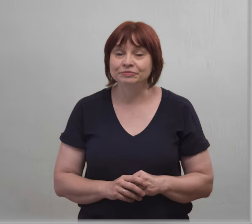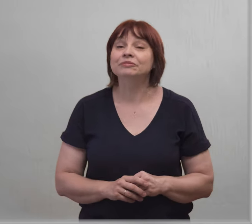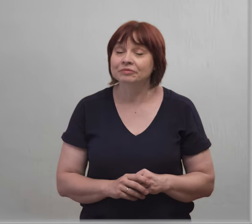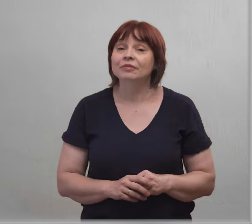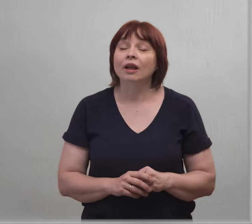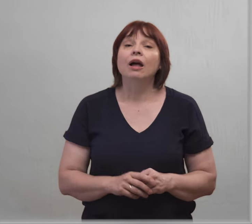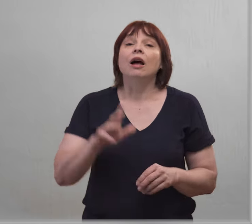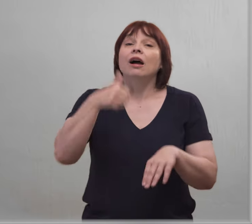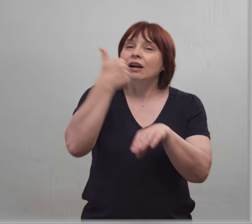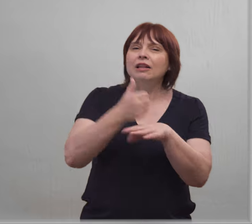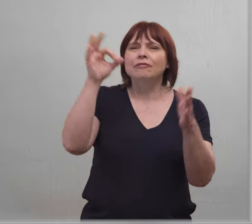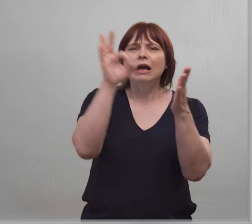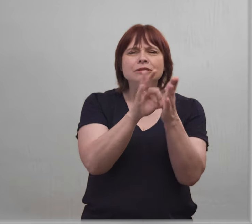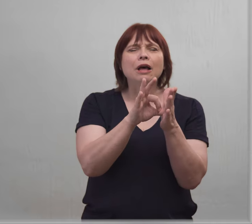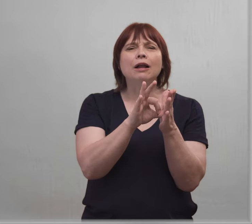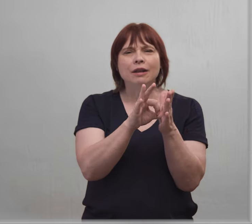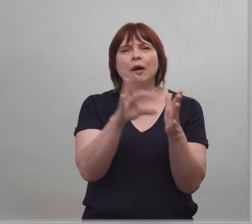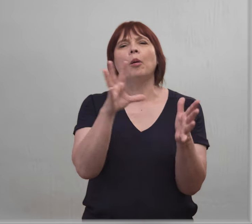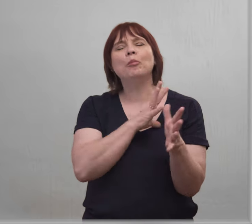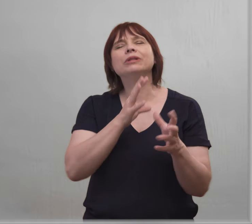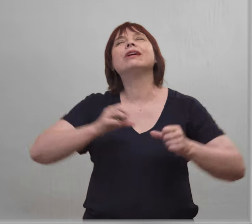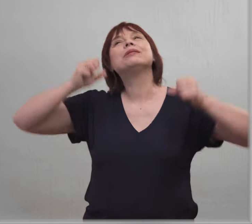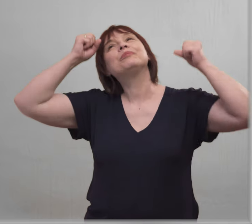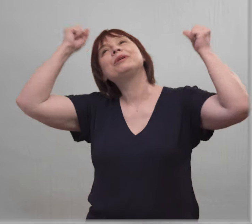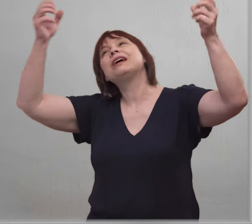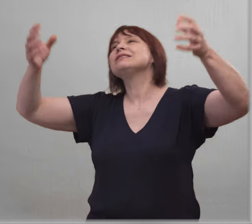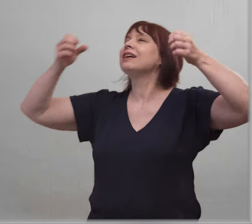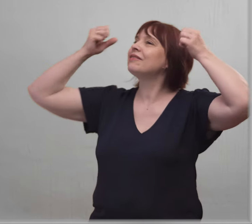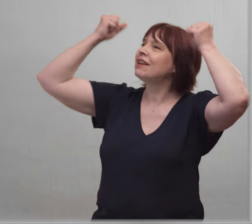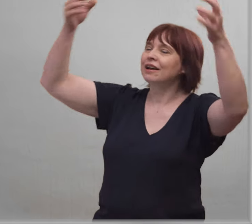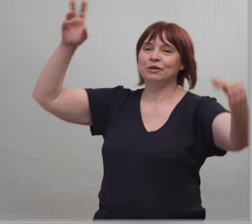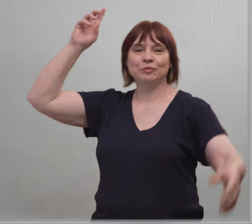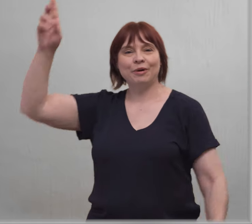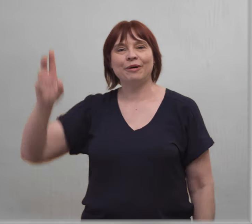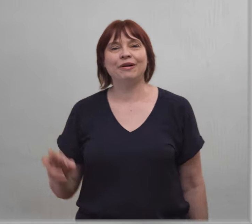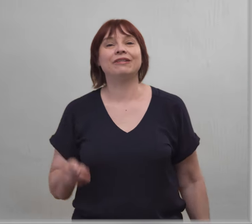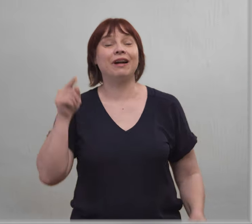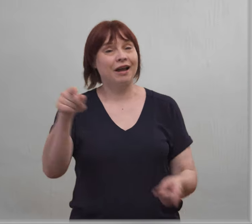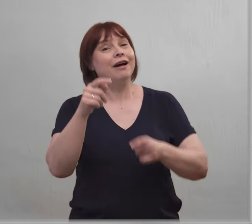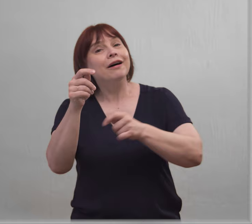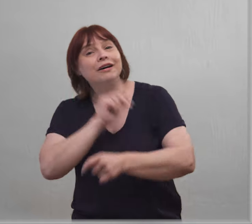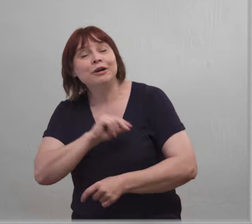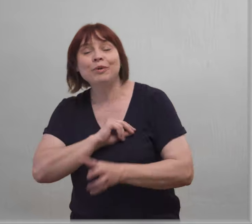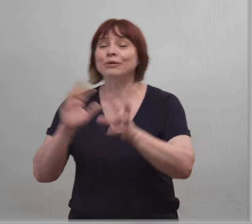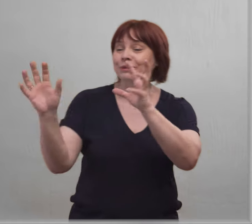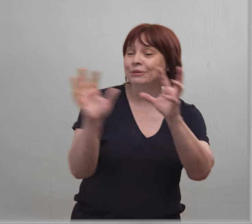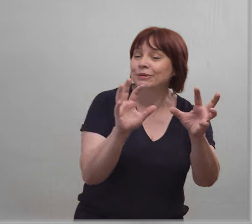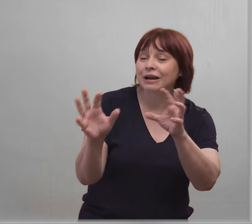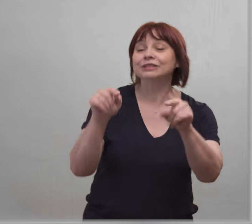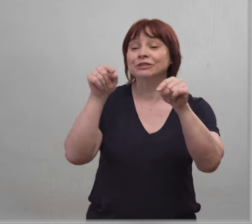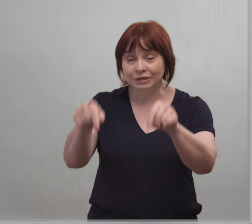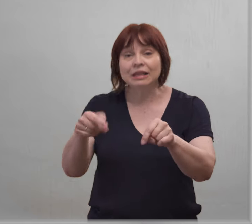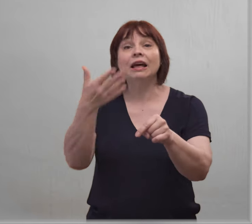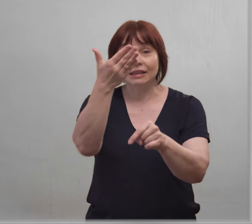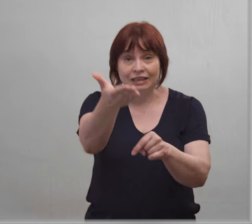прославлять. Это мы думаем, что работа – это проклятие. Но мы можем прославлять Бога тем трудом, которым мы трудимся. Если